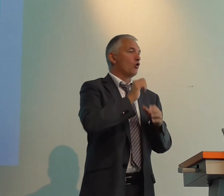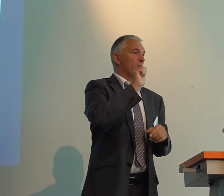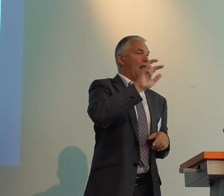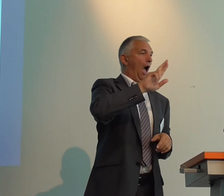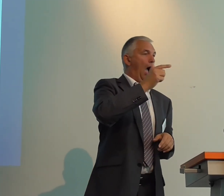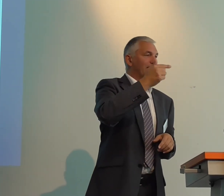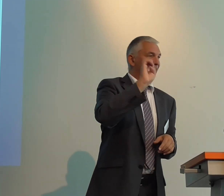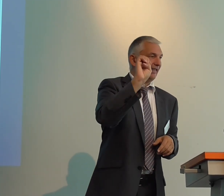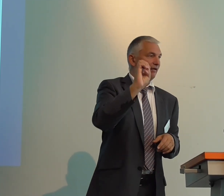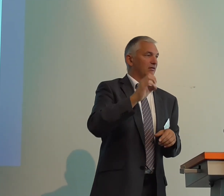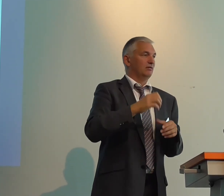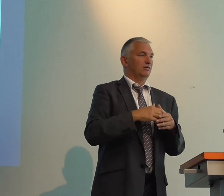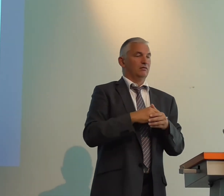also zum Beispiel Arte,